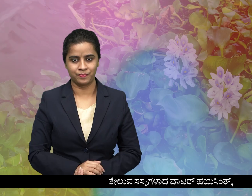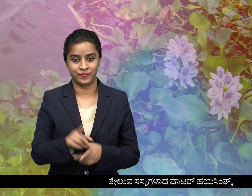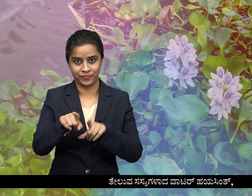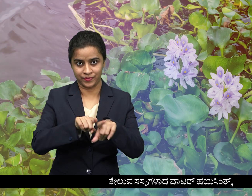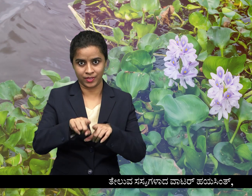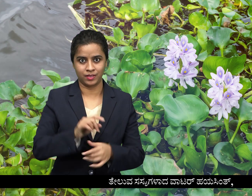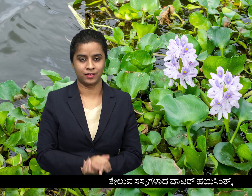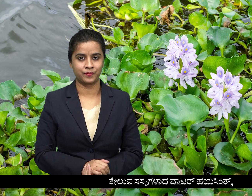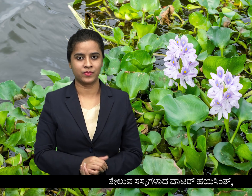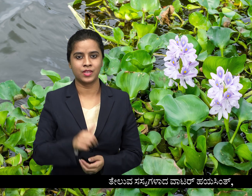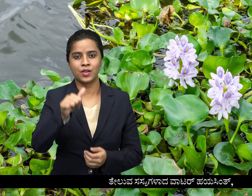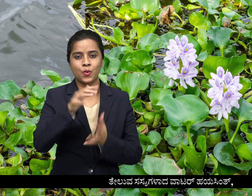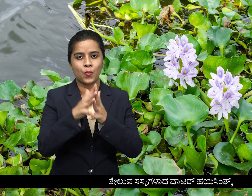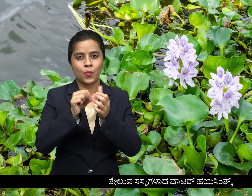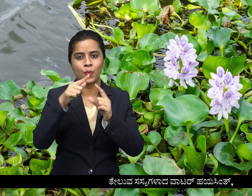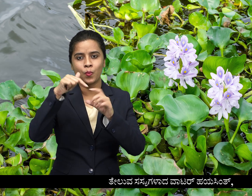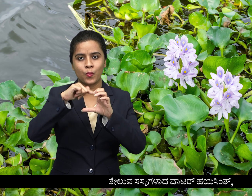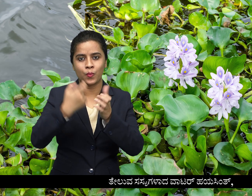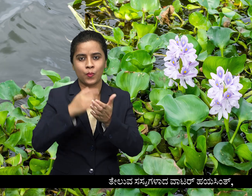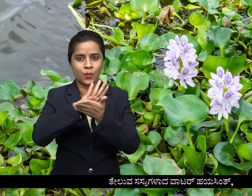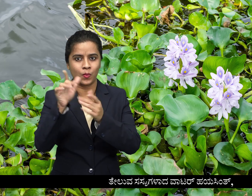ತೇಲುವ ಸಸ್ಯಗಳಾದ ವಾಟರ್ ಹಯಸಿಂತ್,